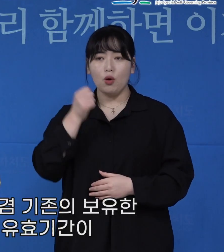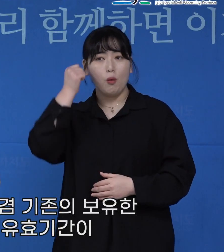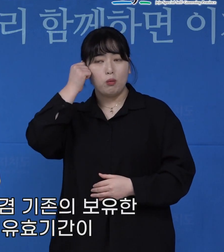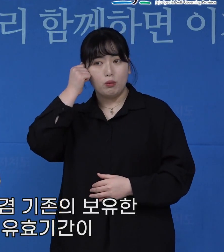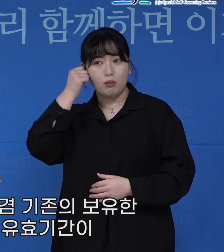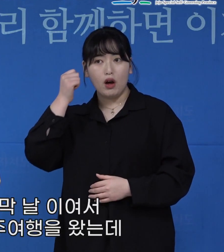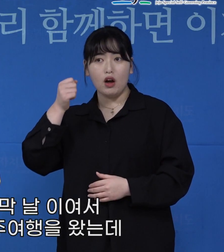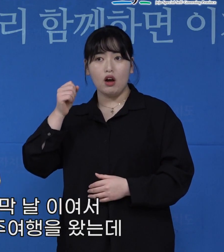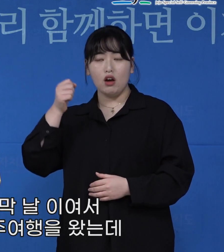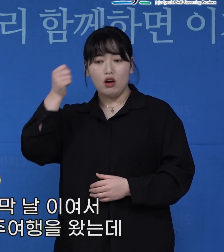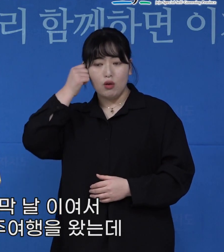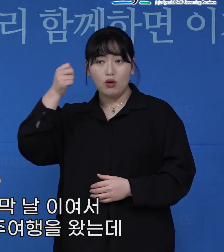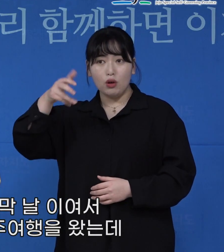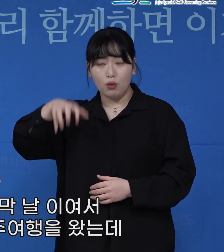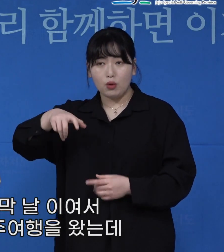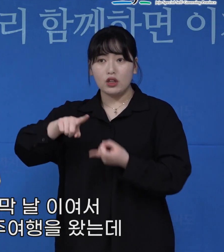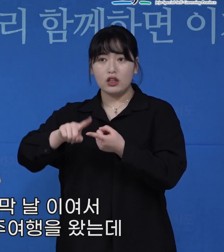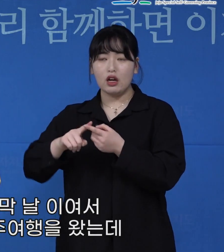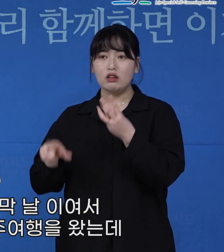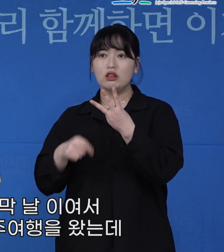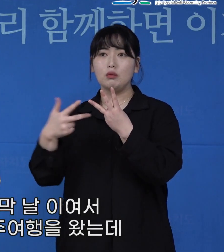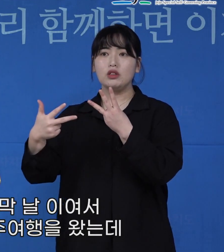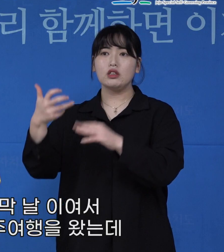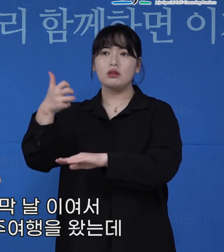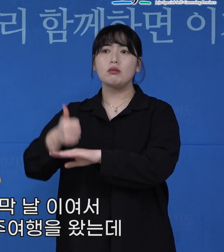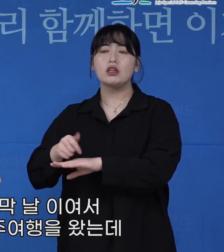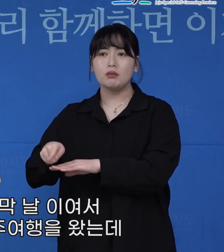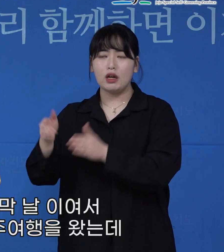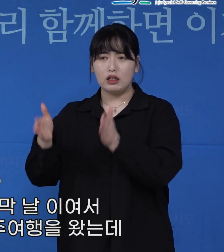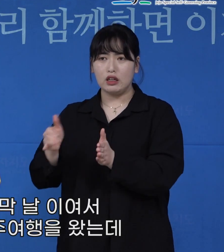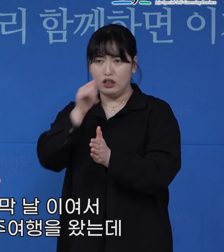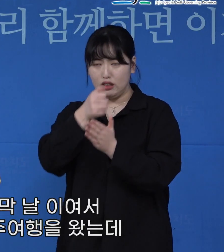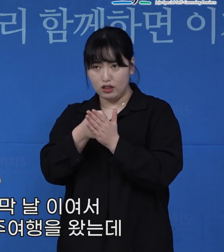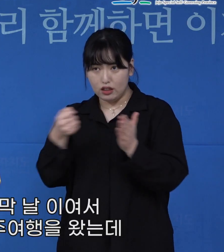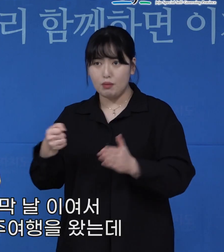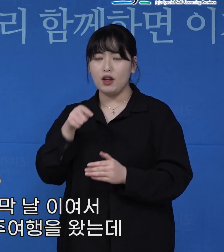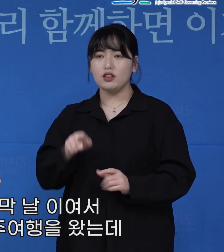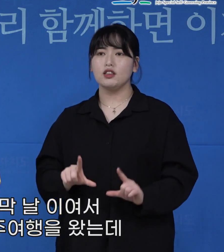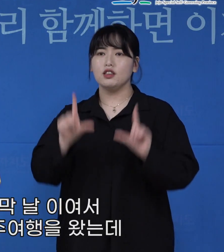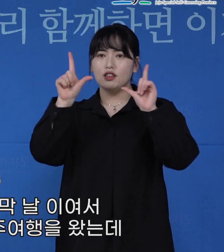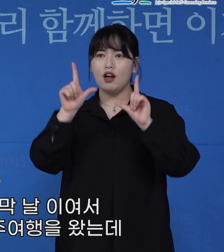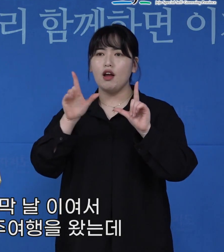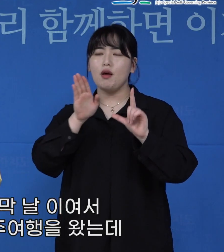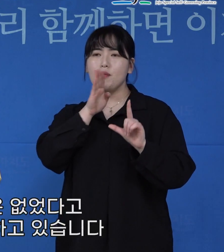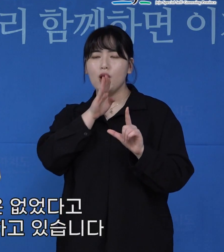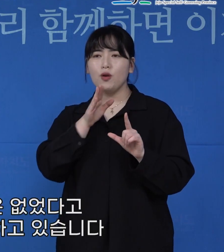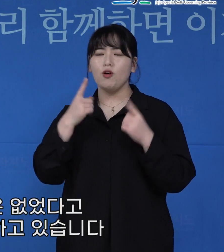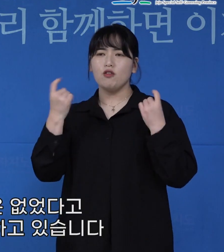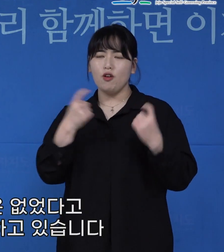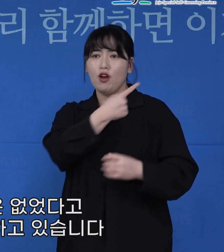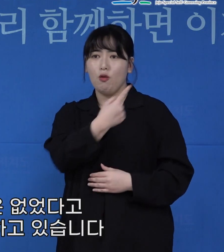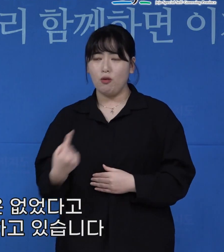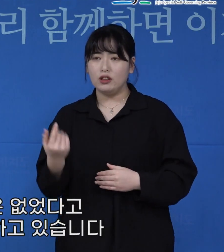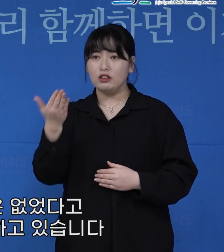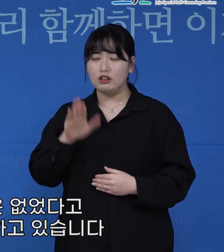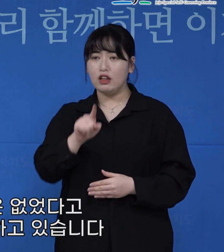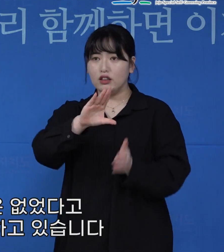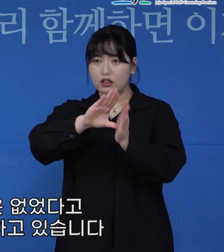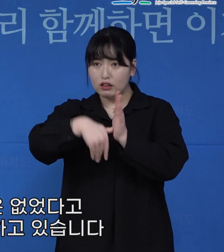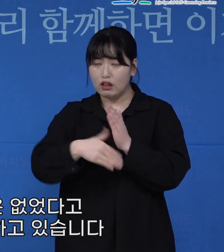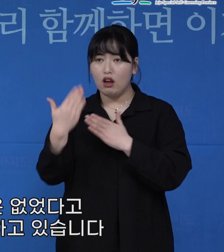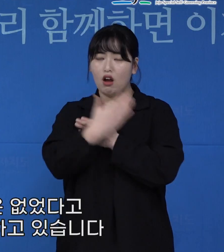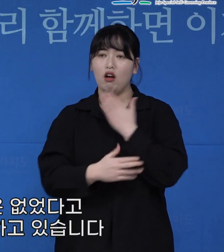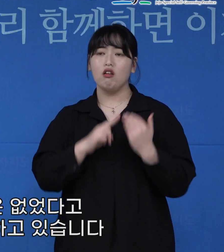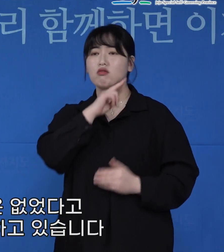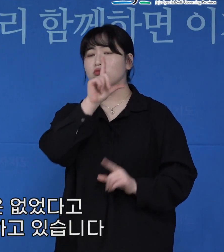유효기간이 3월 7일이 마지막 날이어서 당일 일정으로 제주 여행을 왔는데 당시에